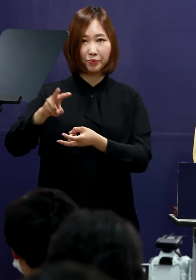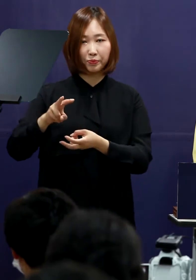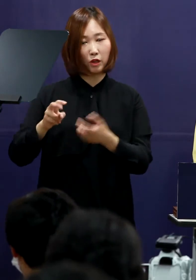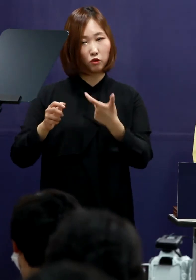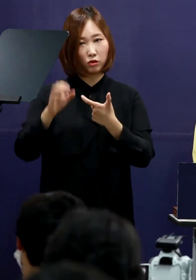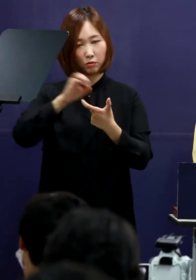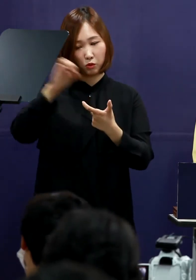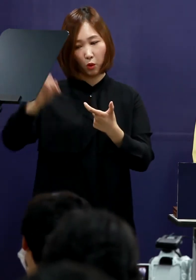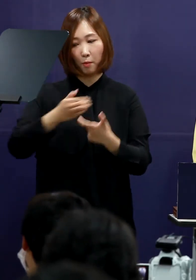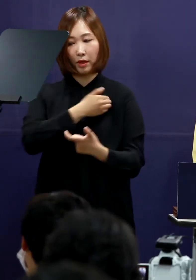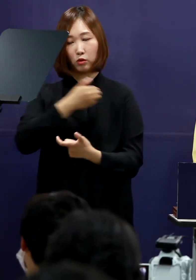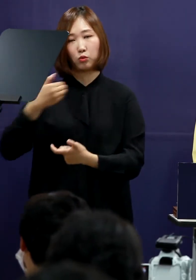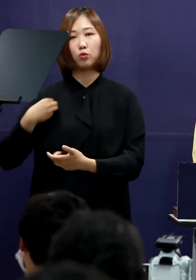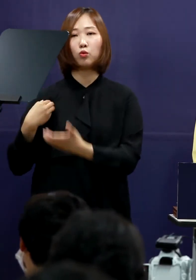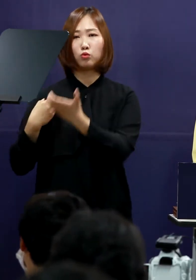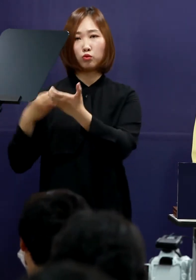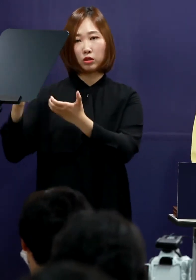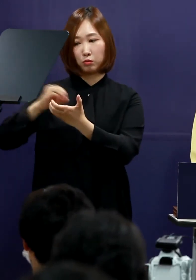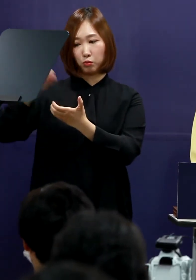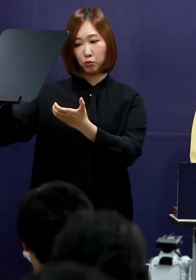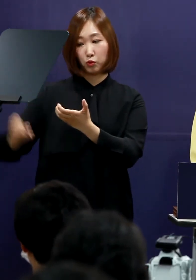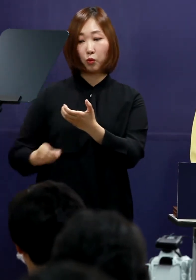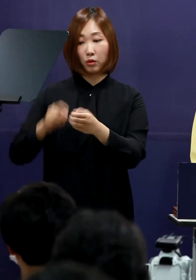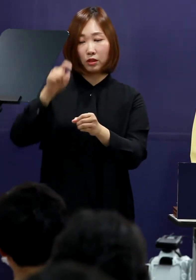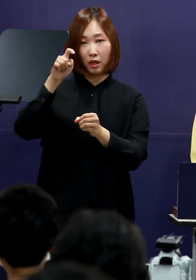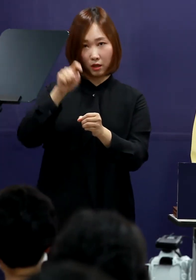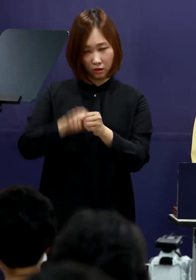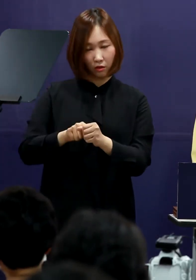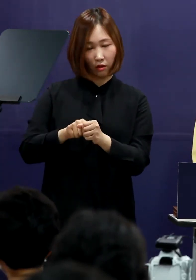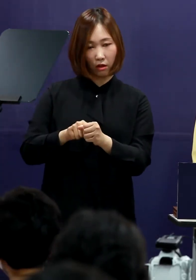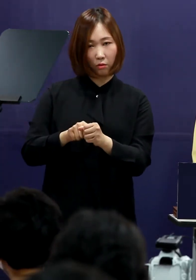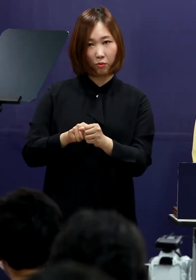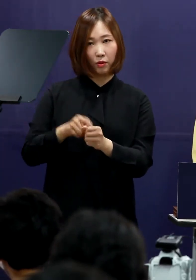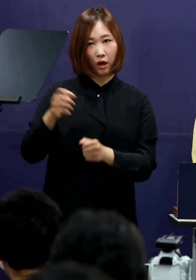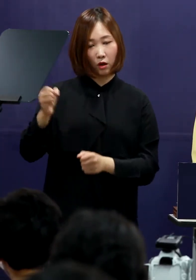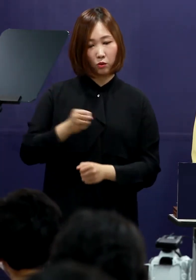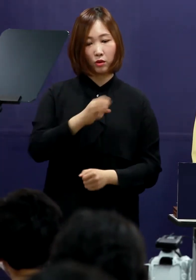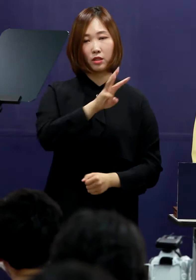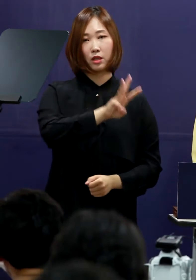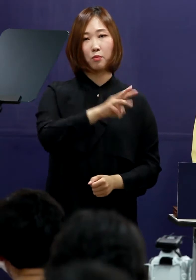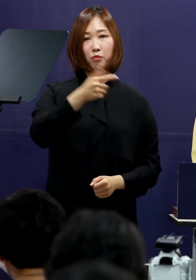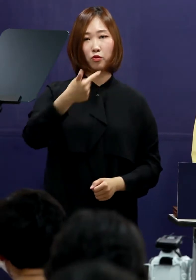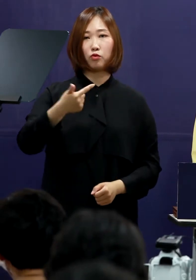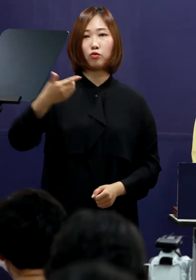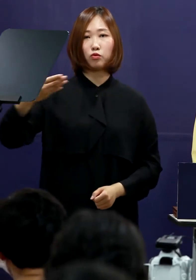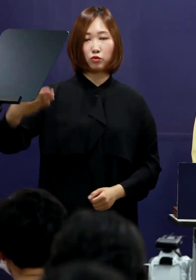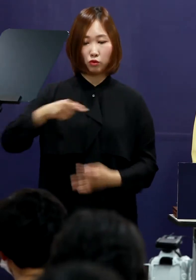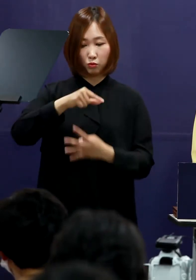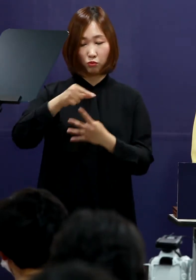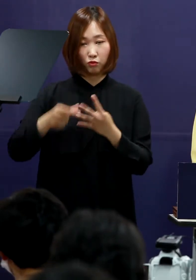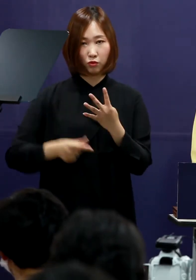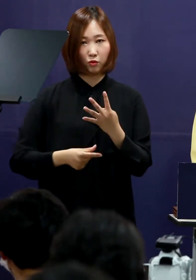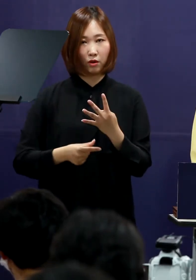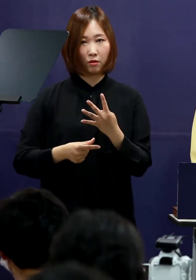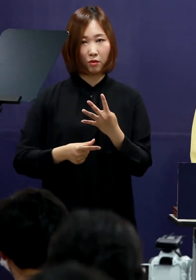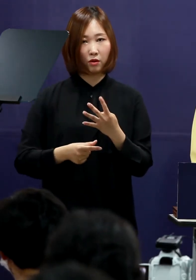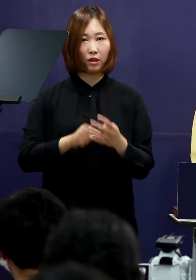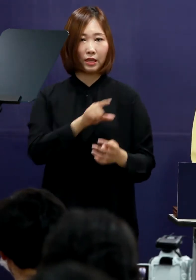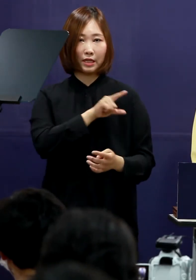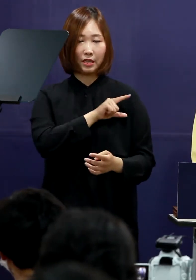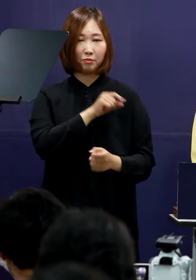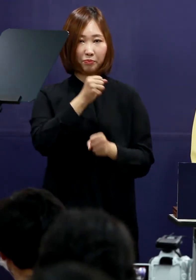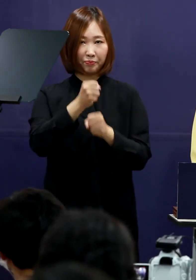만족도 90%를 달성한다는 목표를 세우고 그 이름을 저희가 369 프로젝트라 이름을